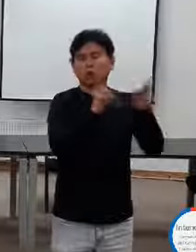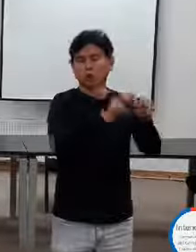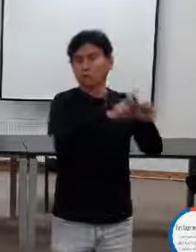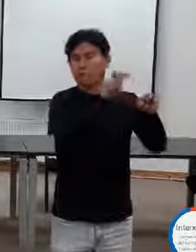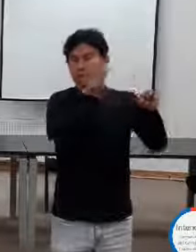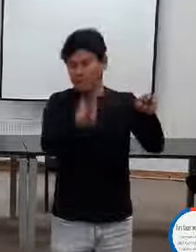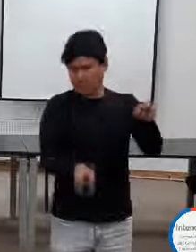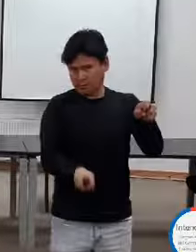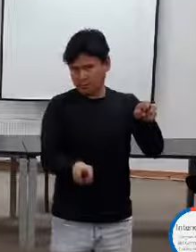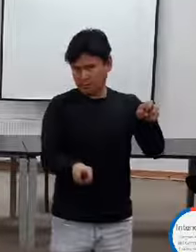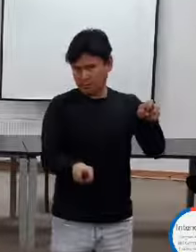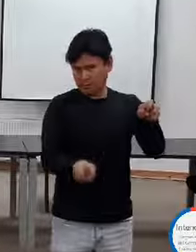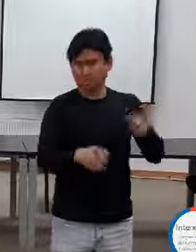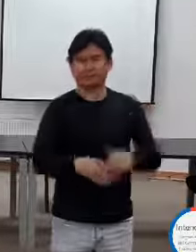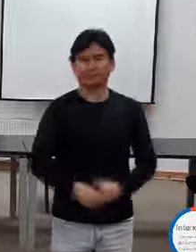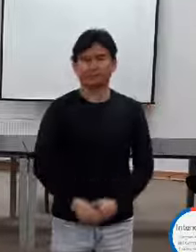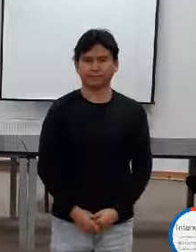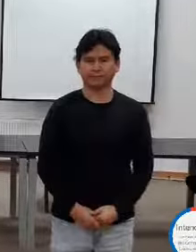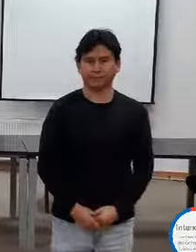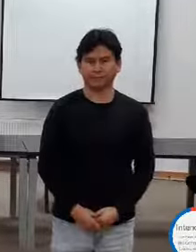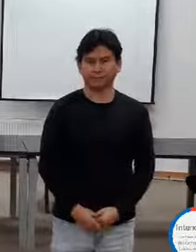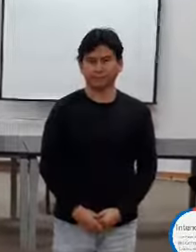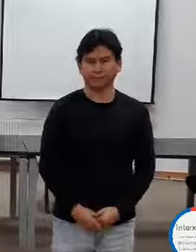al practicante.